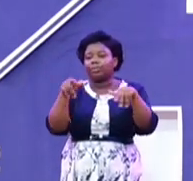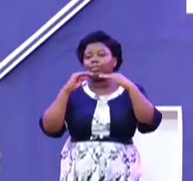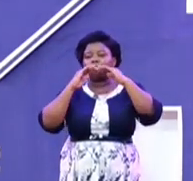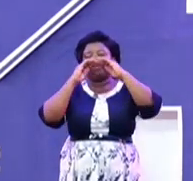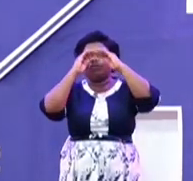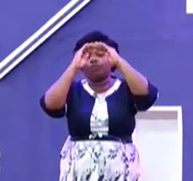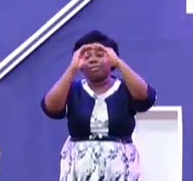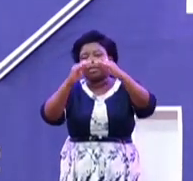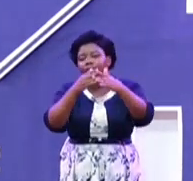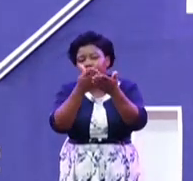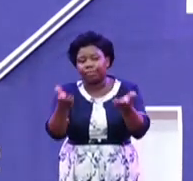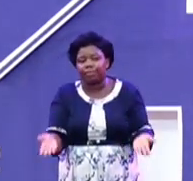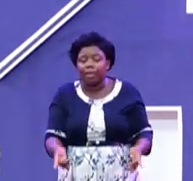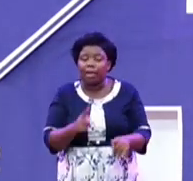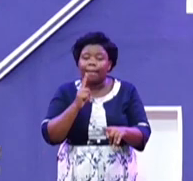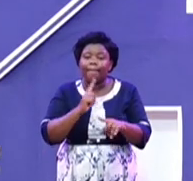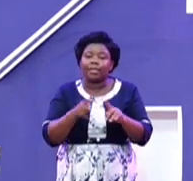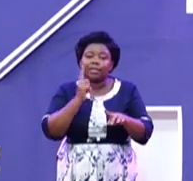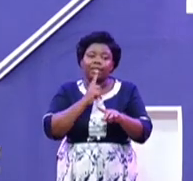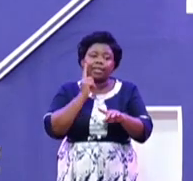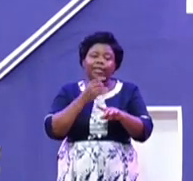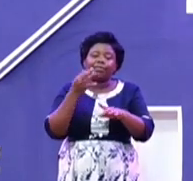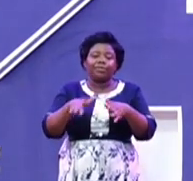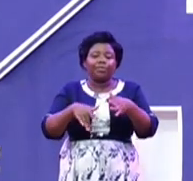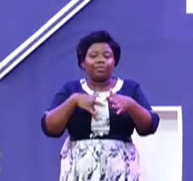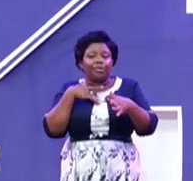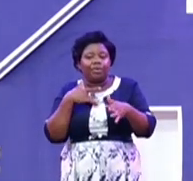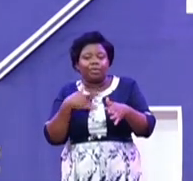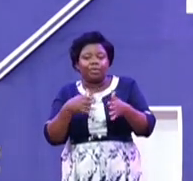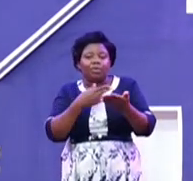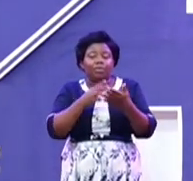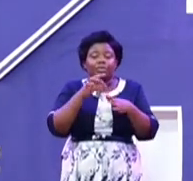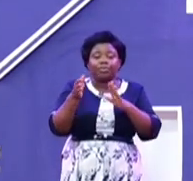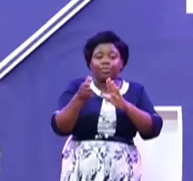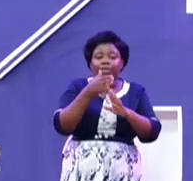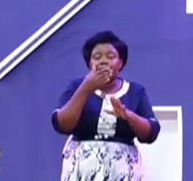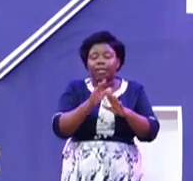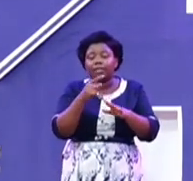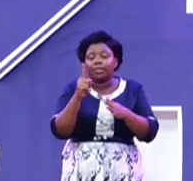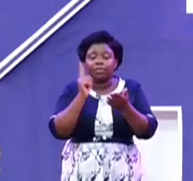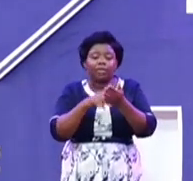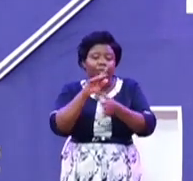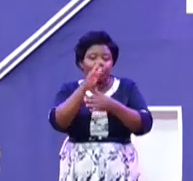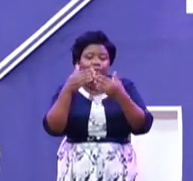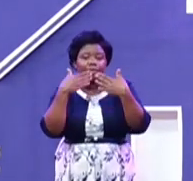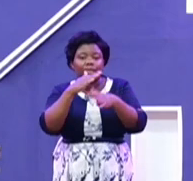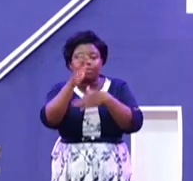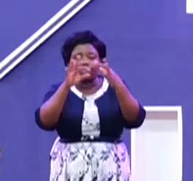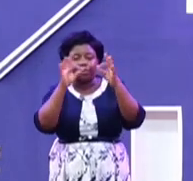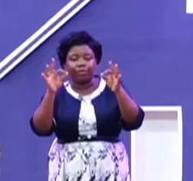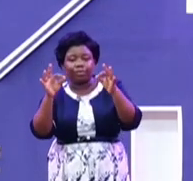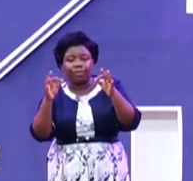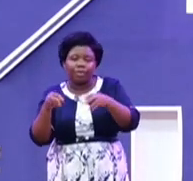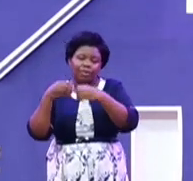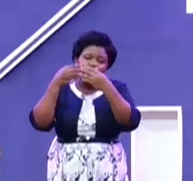omukisa kati ye bw'aba akiwulira nga muli aluŋŋamizibwa okukwata okwebaza kwe akuwa omuntu